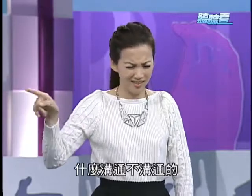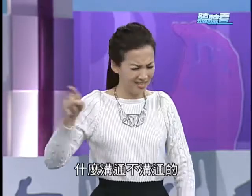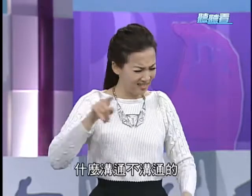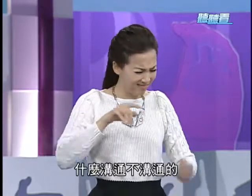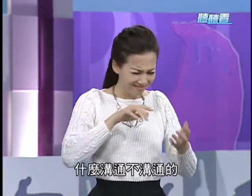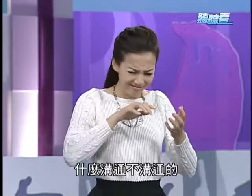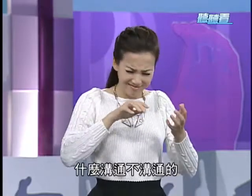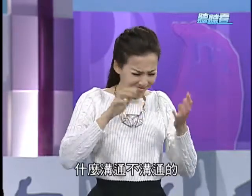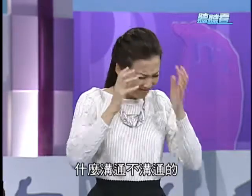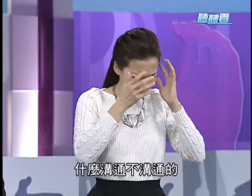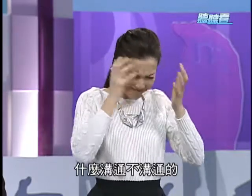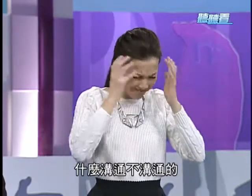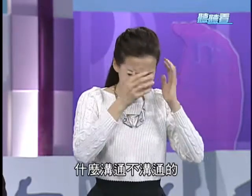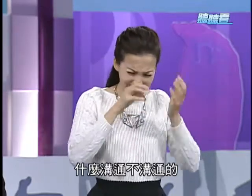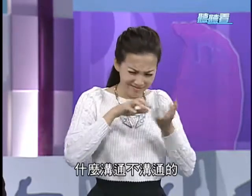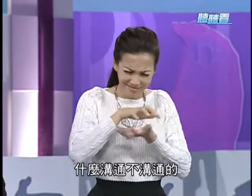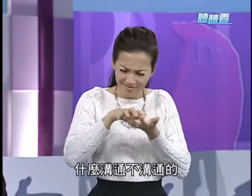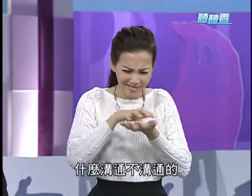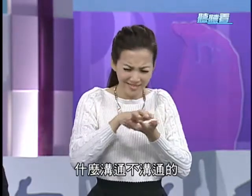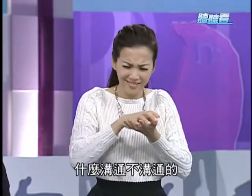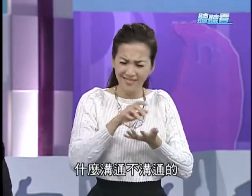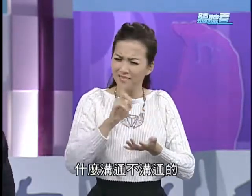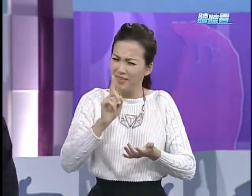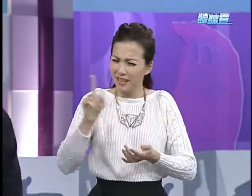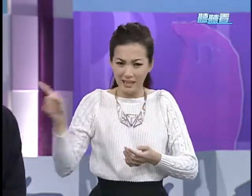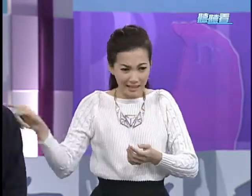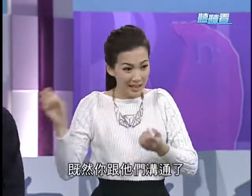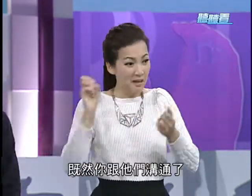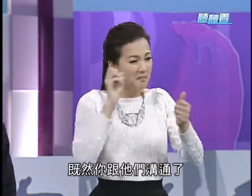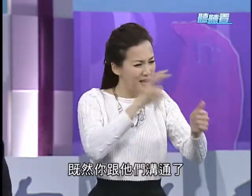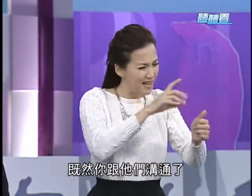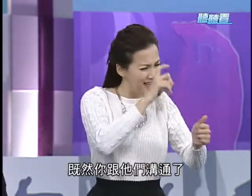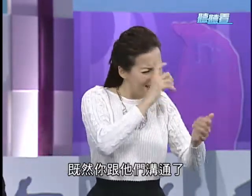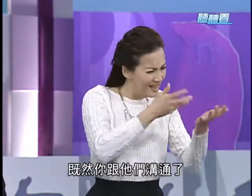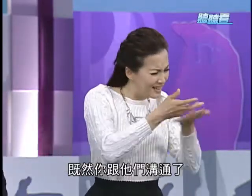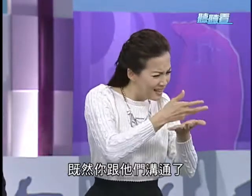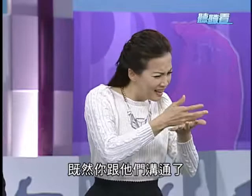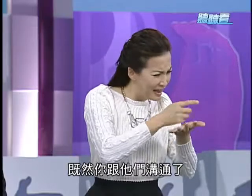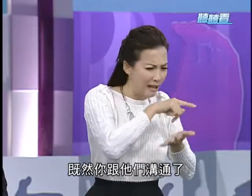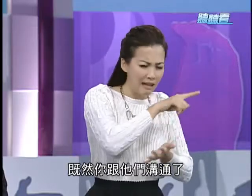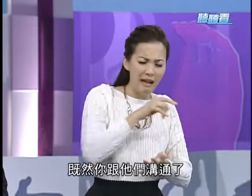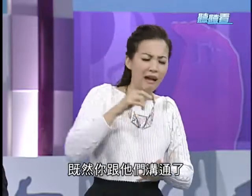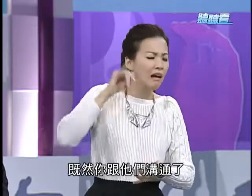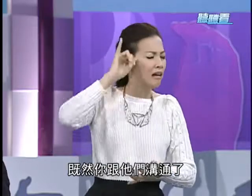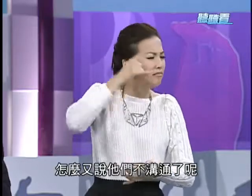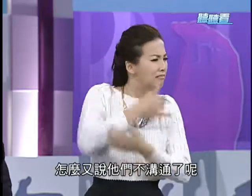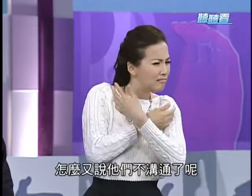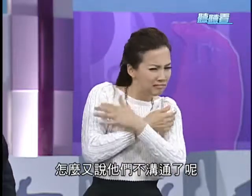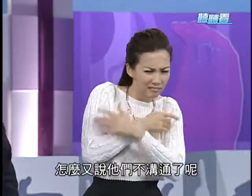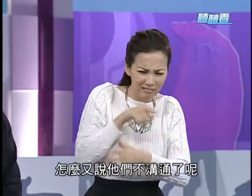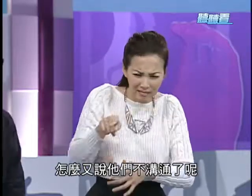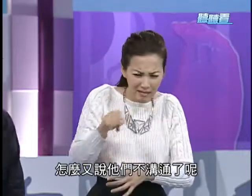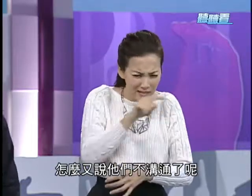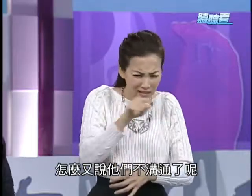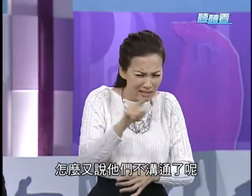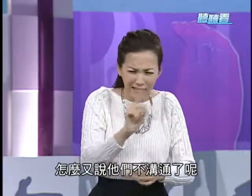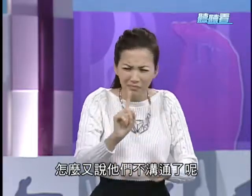什么沟通不沟通的？既然你跟他们沟通了，怎么又说他们不沟通了